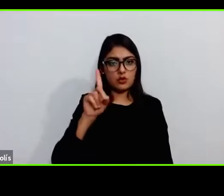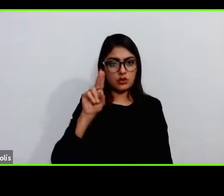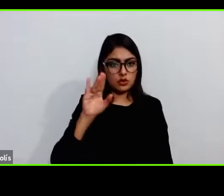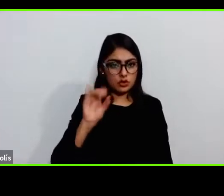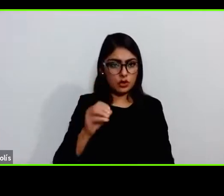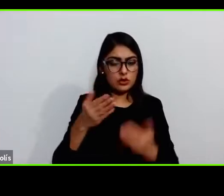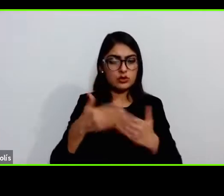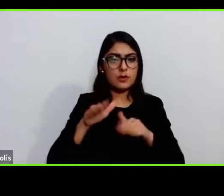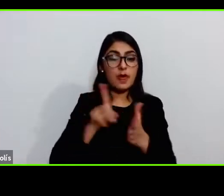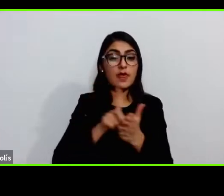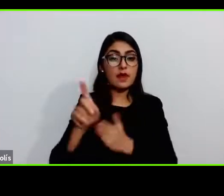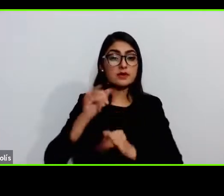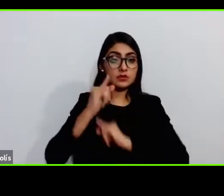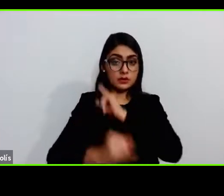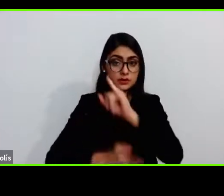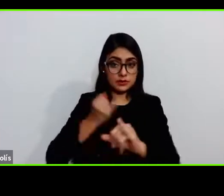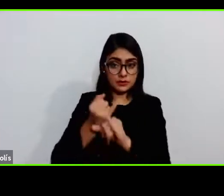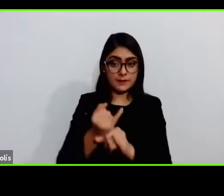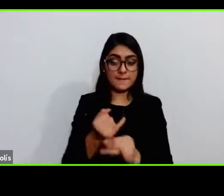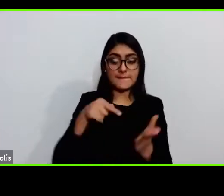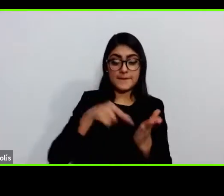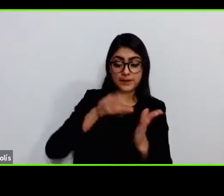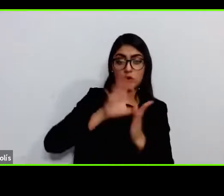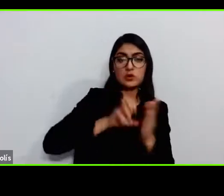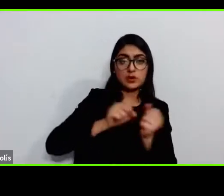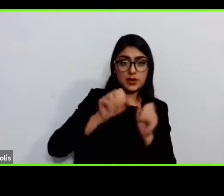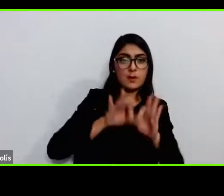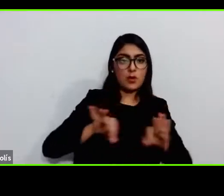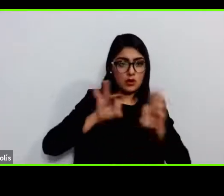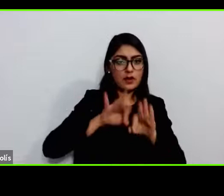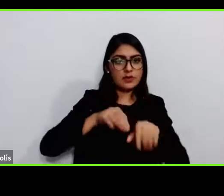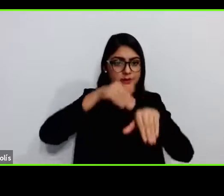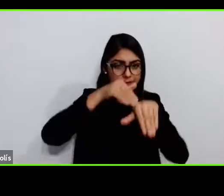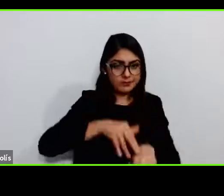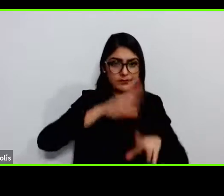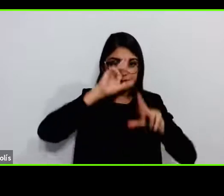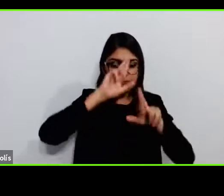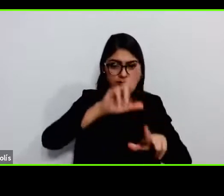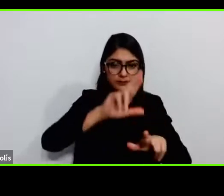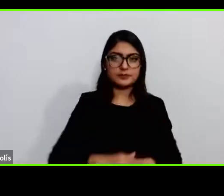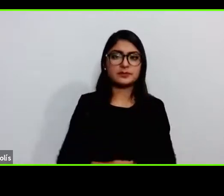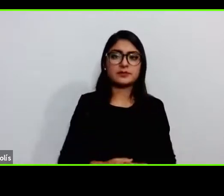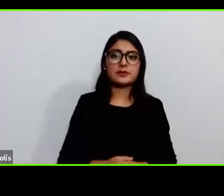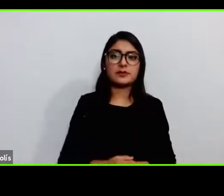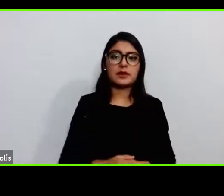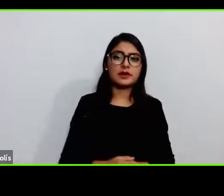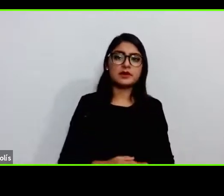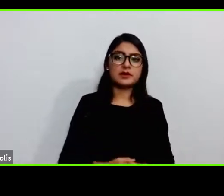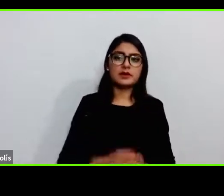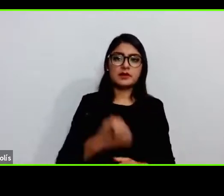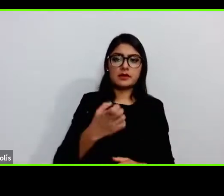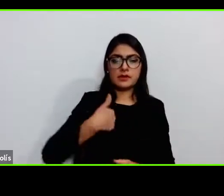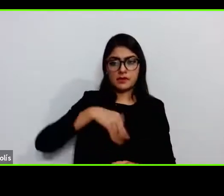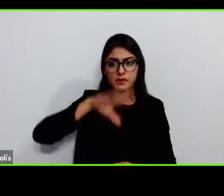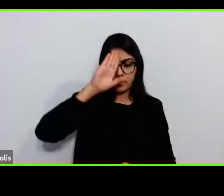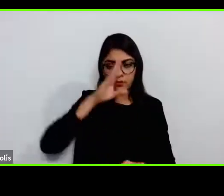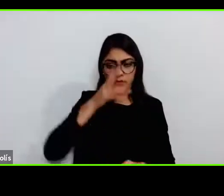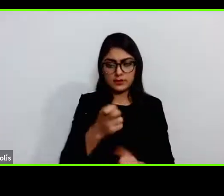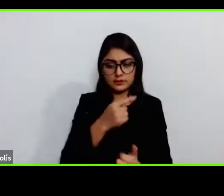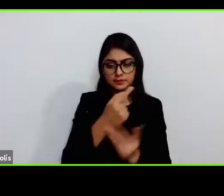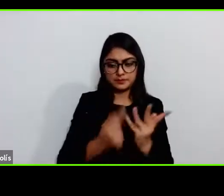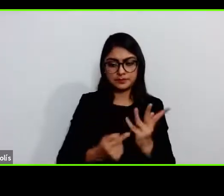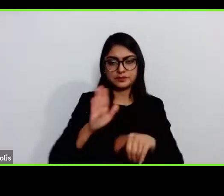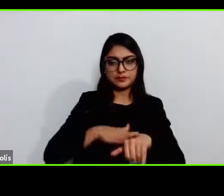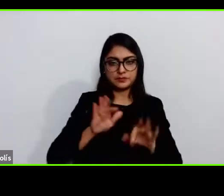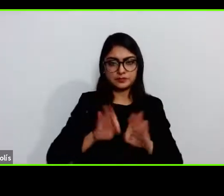Pero igualmente obligatorio que la Constitución. Entonces, hasta ahí creo que es donde nos encontramos. Y bueno,